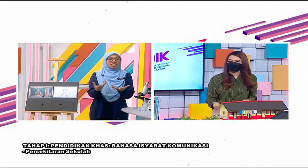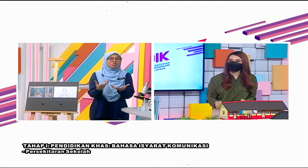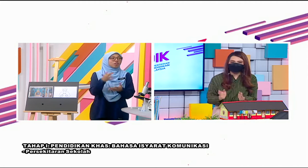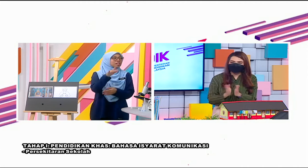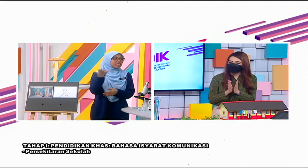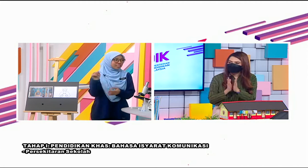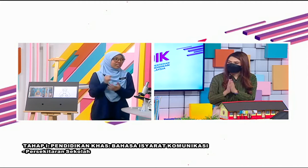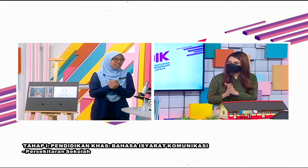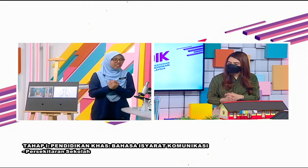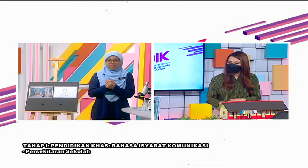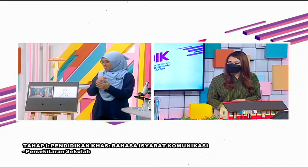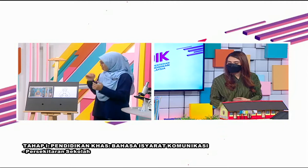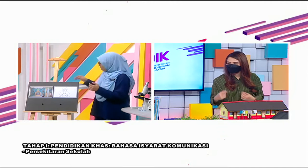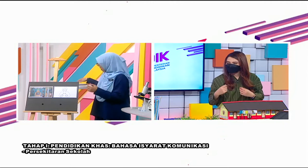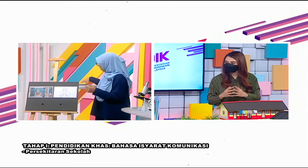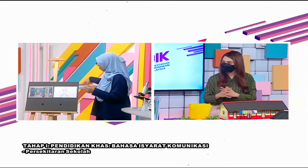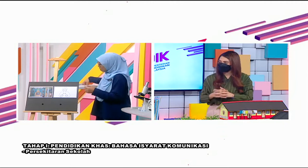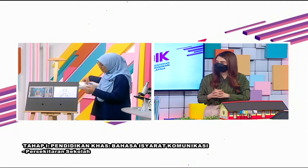untuk mengeja ni Kak Eli? Okey. Okey, yang ni mudah je.